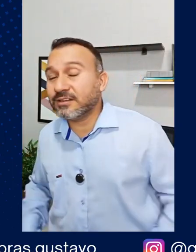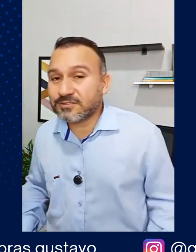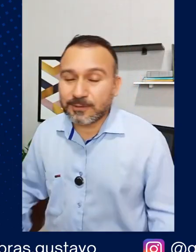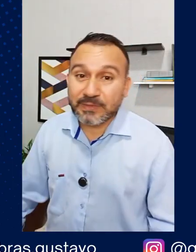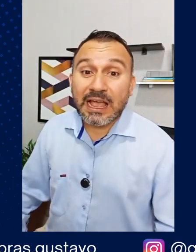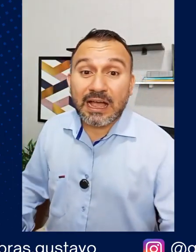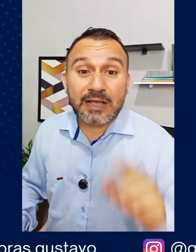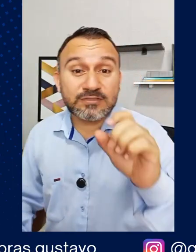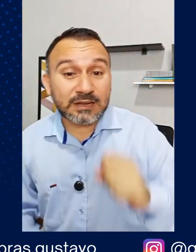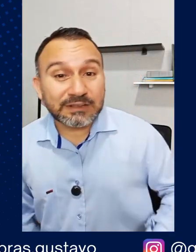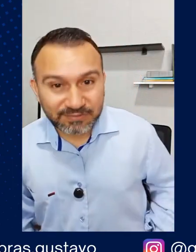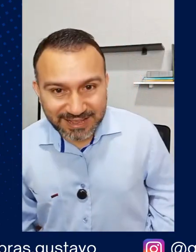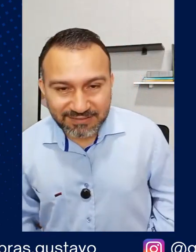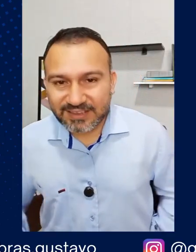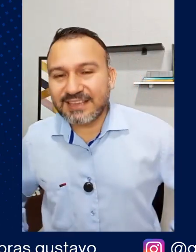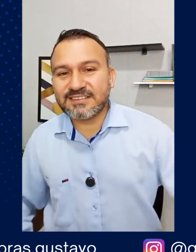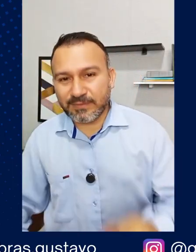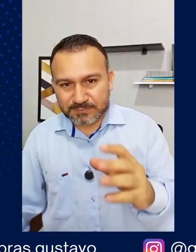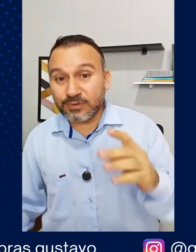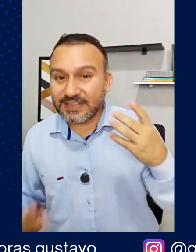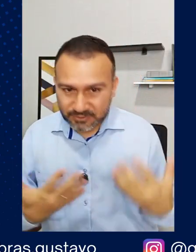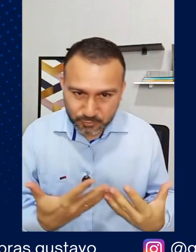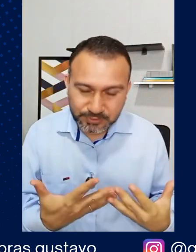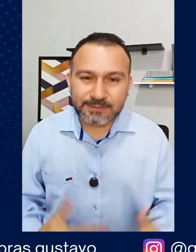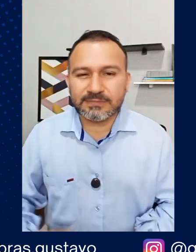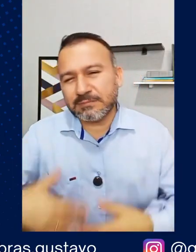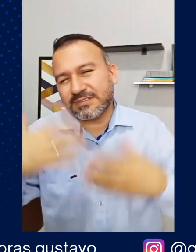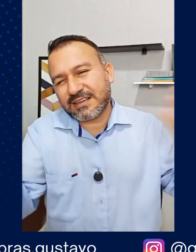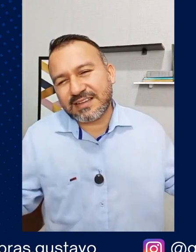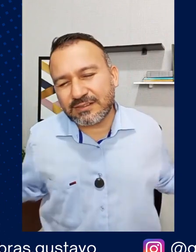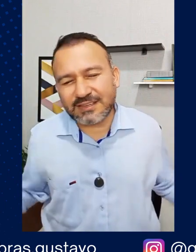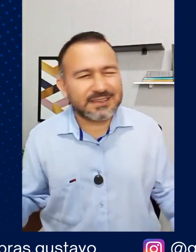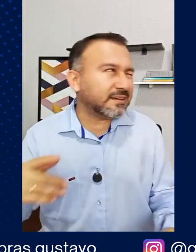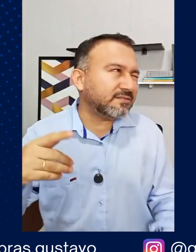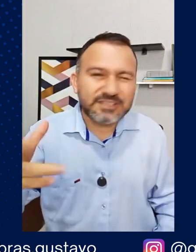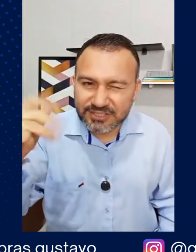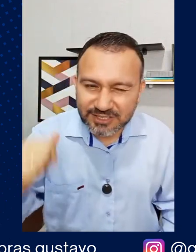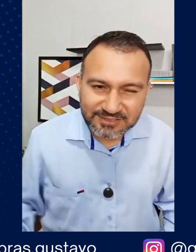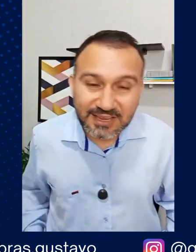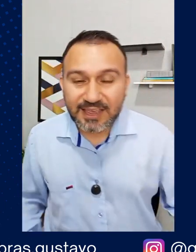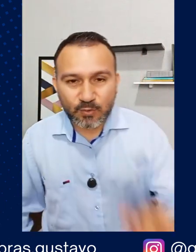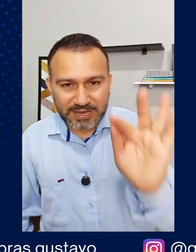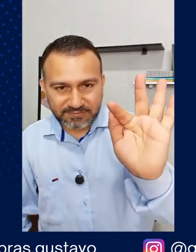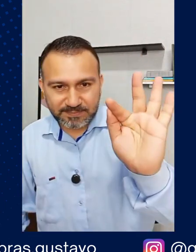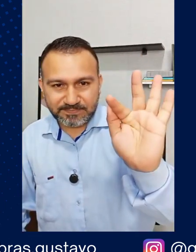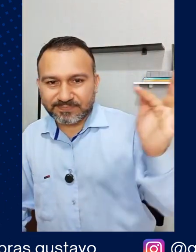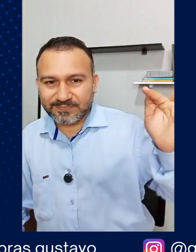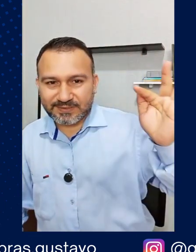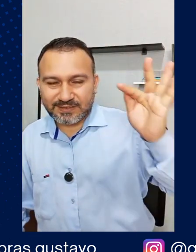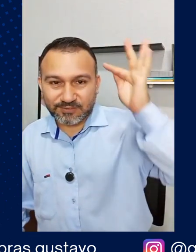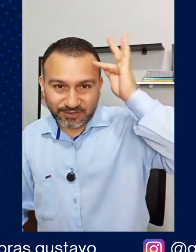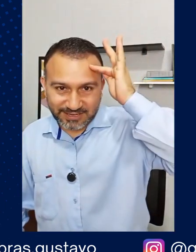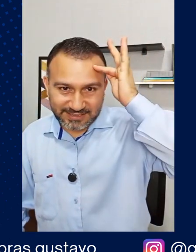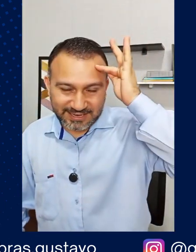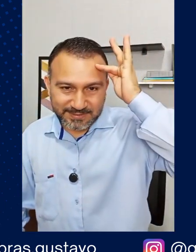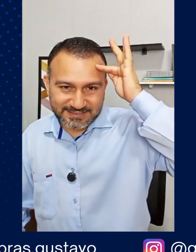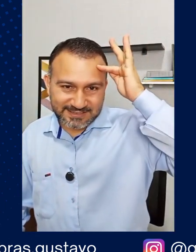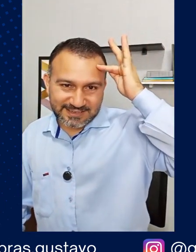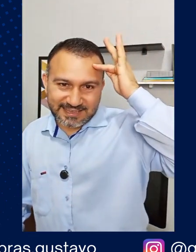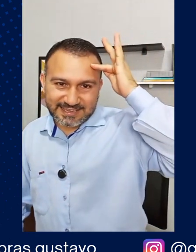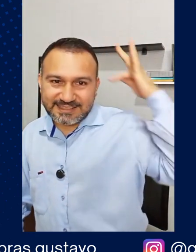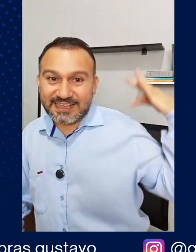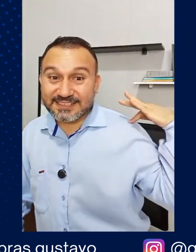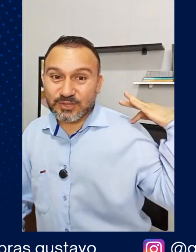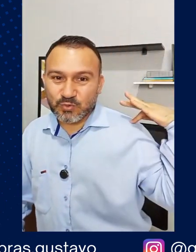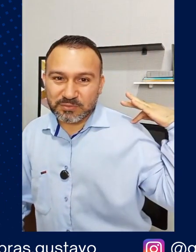né? Olha só. Ah, o sinal da Flávia é assim, a minha esposa que é surda, estamos casados aí há 20 anos. É o F, coloca aqui na